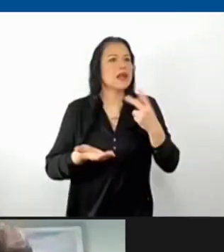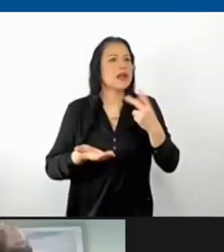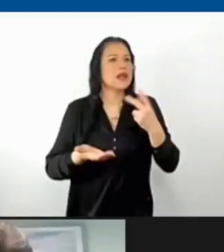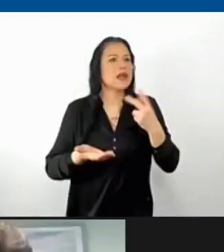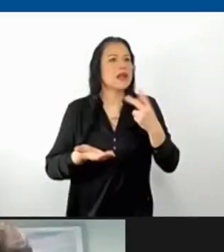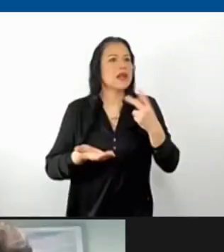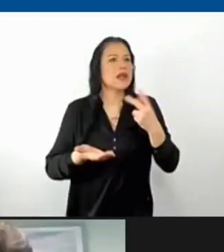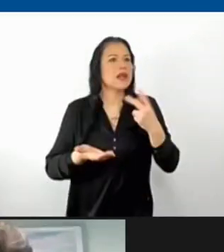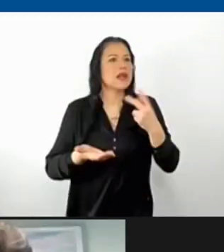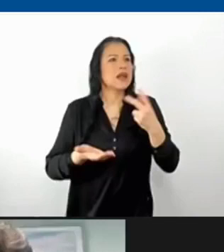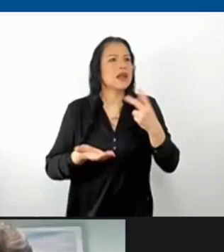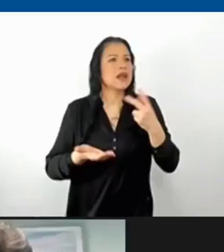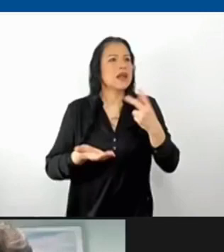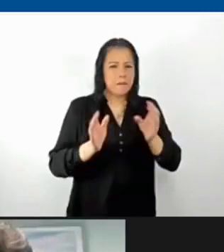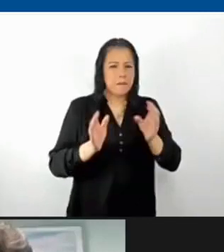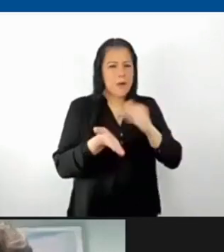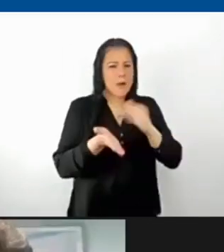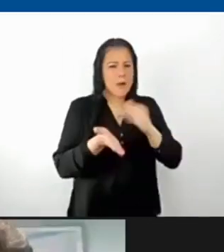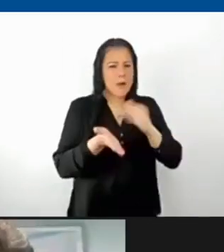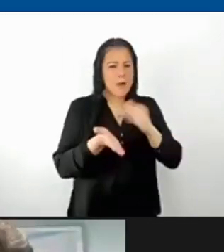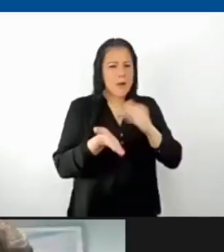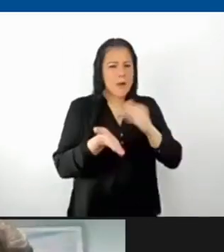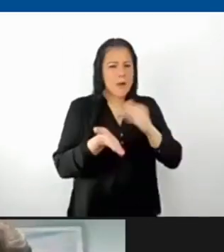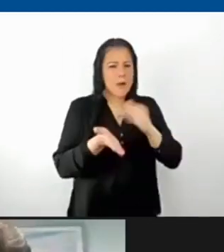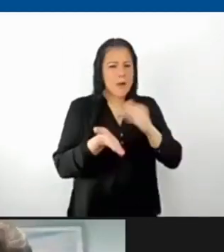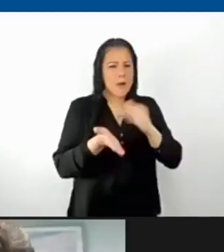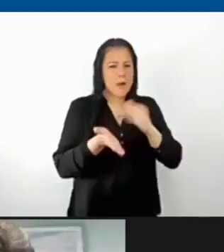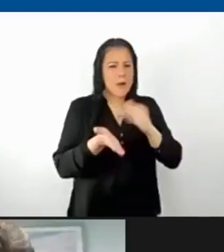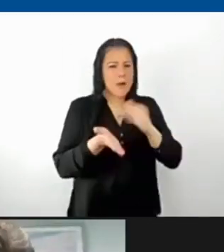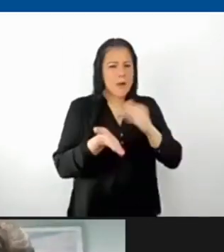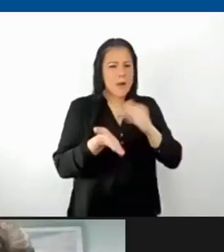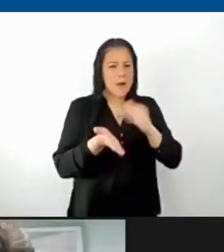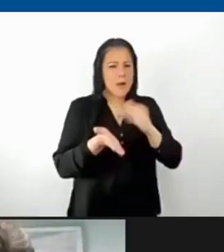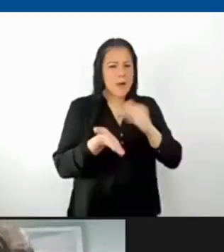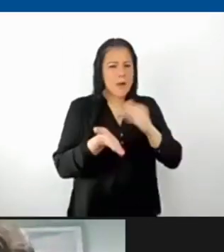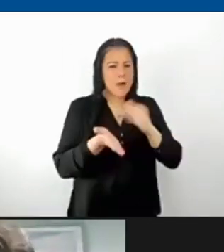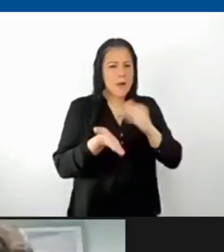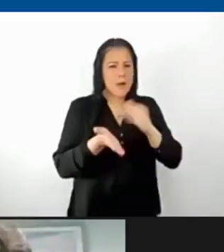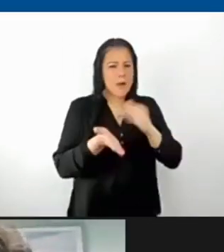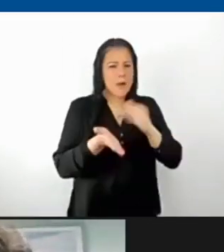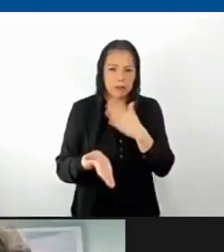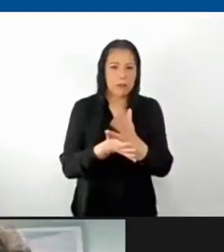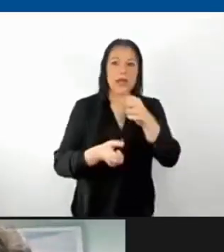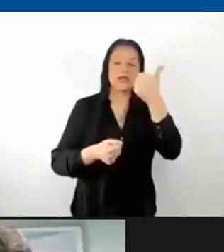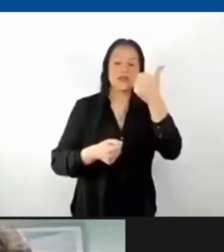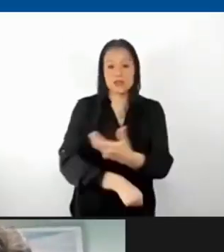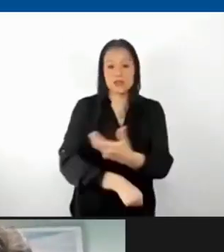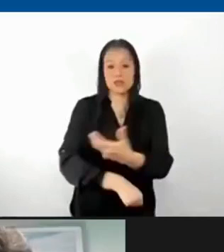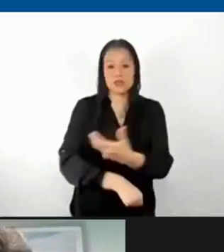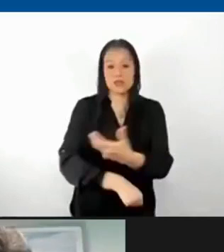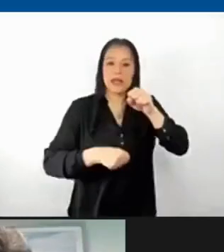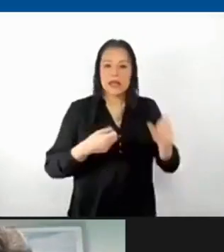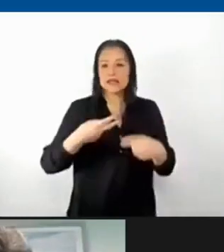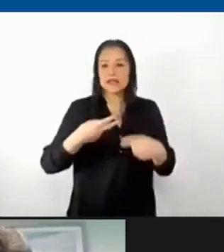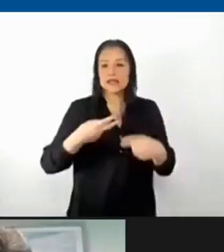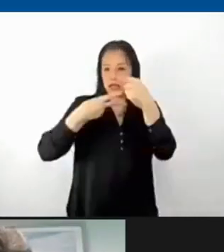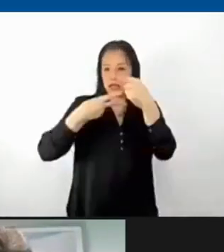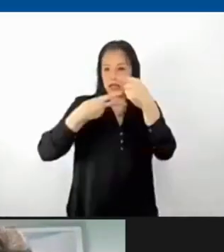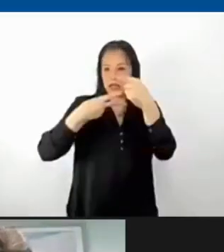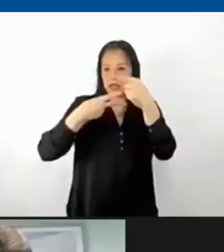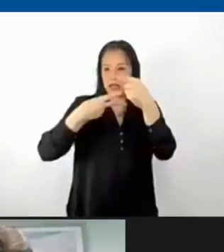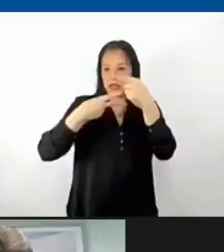Entonces, luego salieron las demás, pero en las demás no hay problema, no hay este tipo de reacciones alérgicas severas que sí se produjeron con Pfizer y